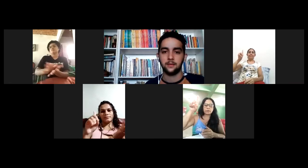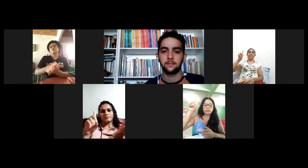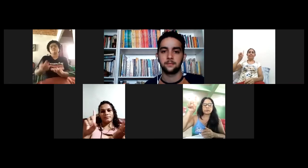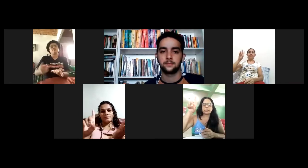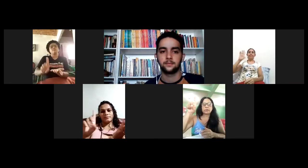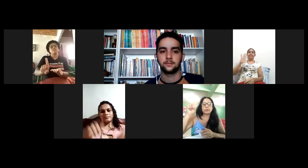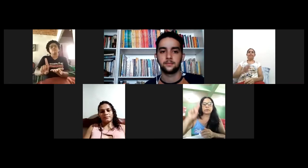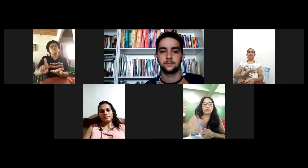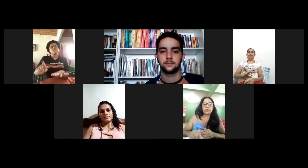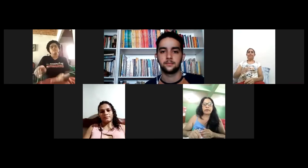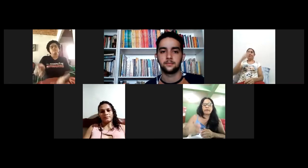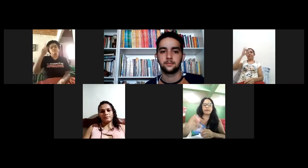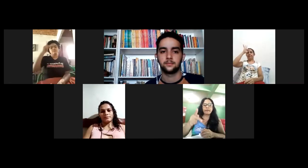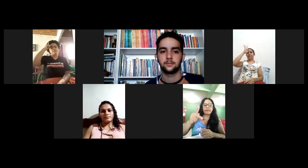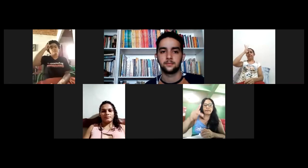fé,